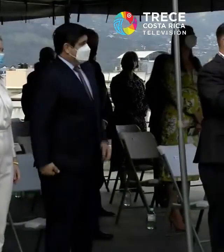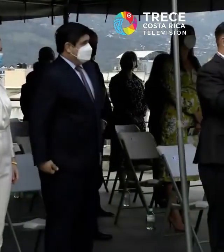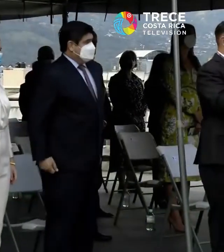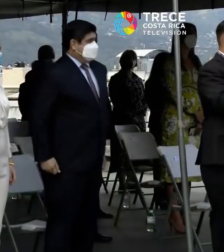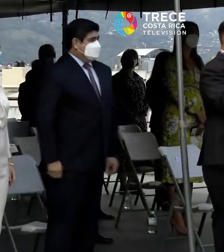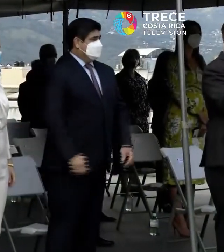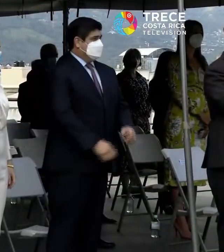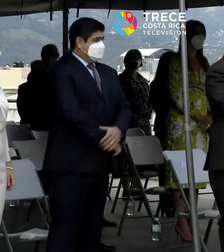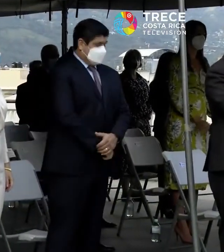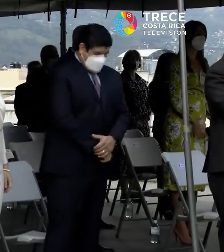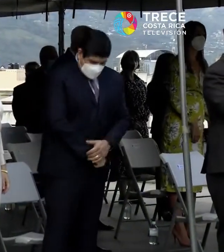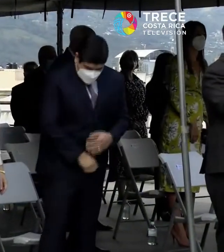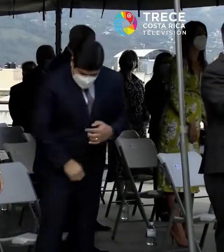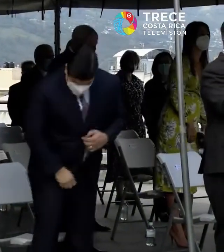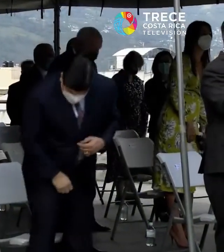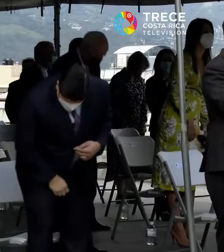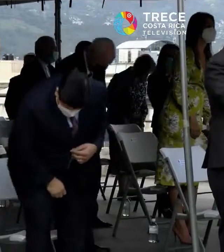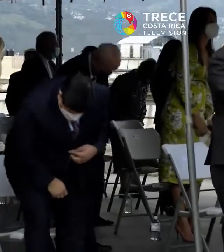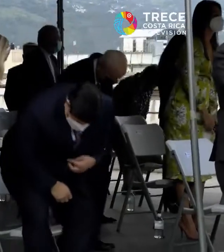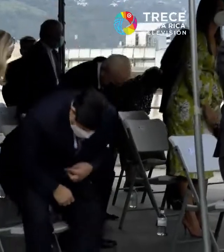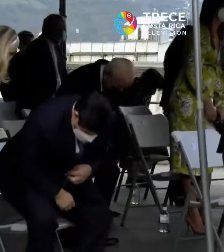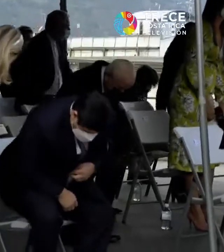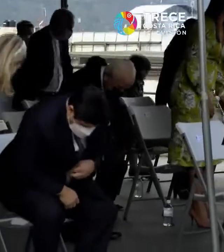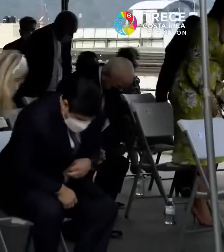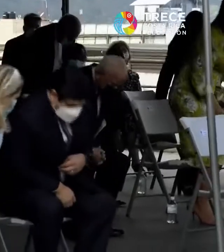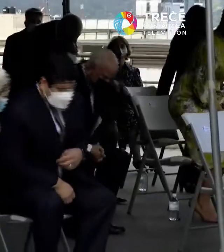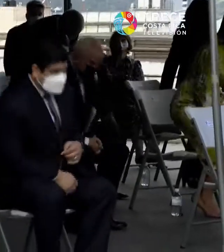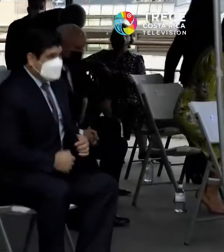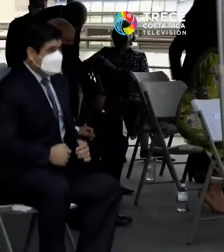Muchas gracias a todos. Pueden ocupar sus espacios.